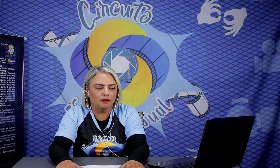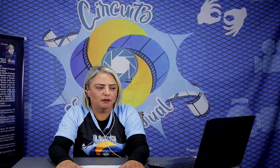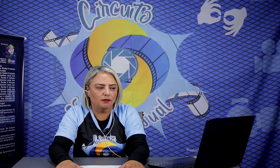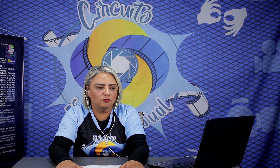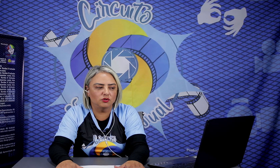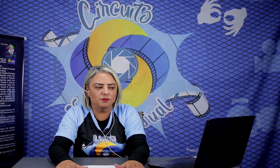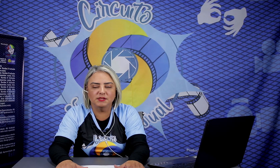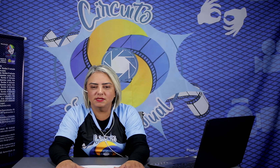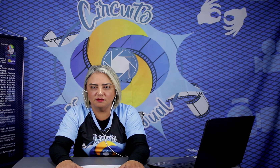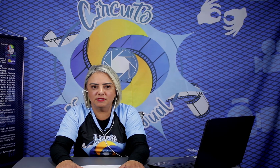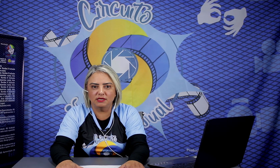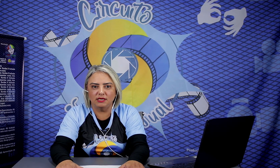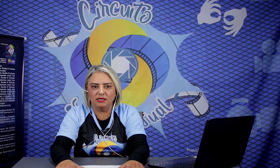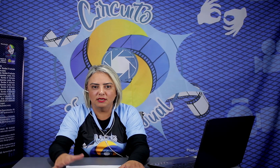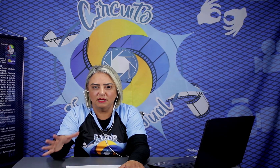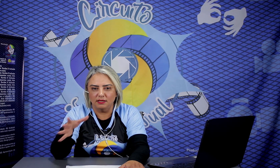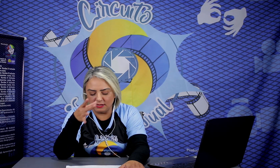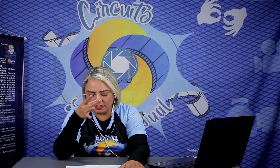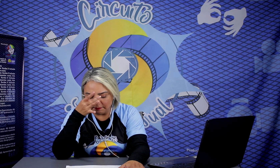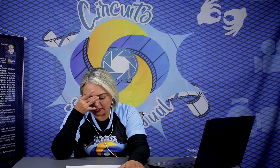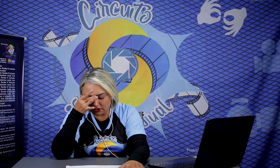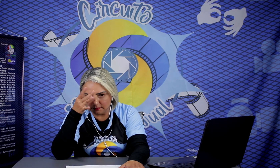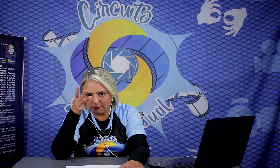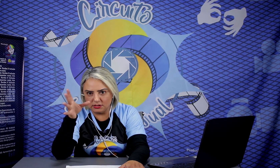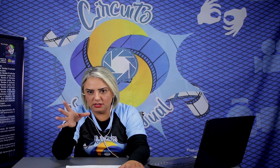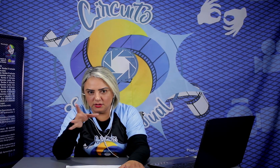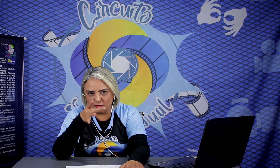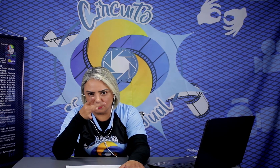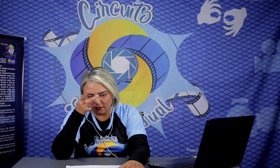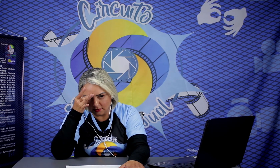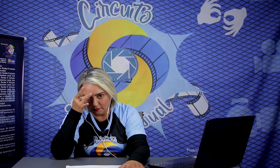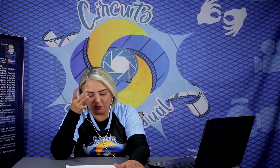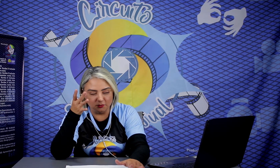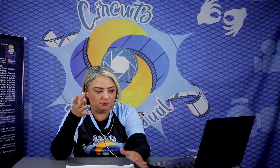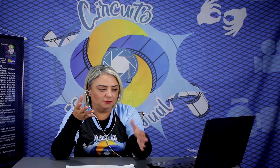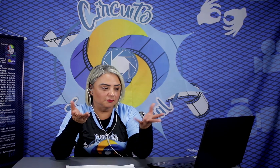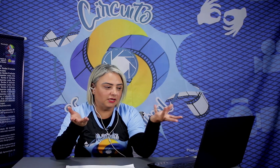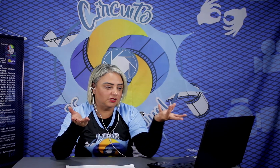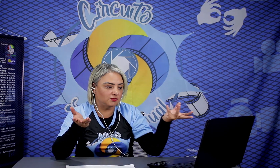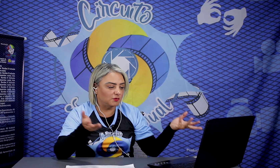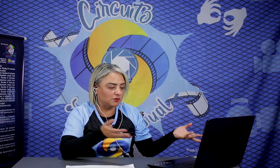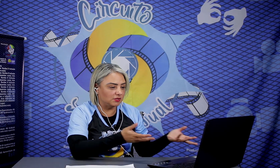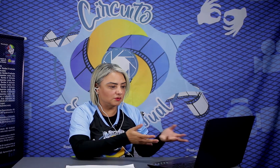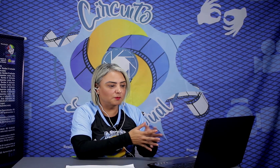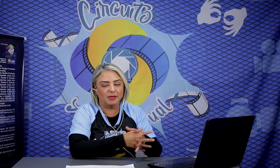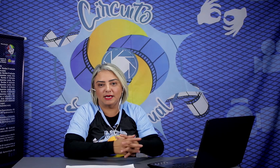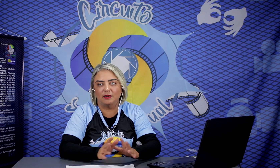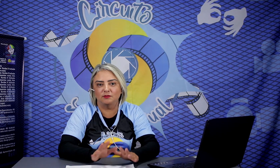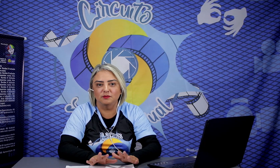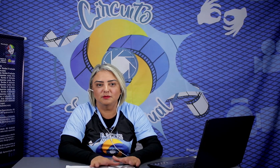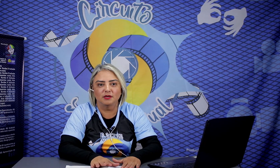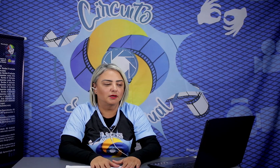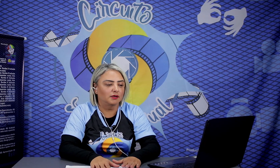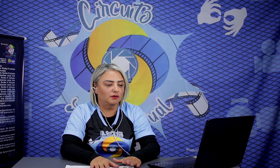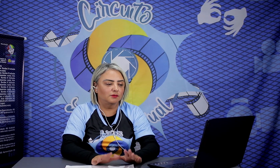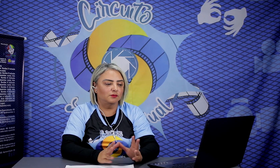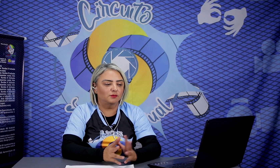Eu tô tipo, vocês estão vendo, né? Telepaticamente aqui, ó. Que eu não vejo, eu não consigo operar